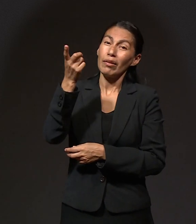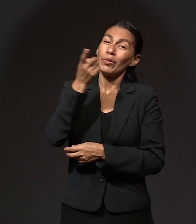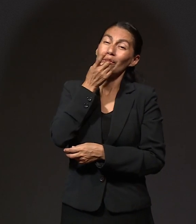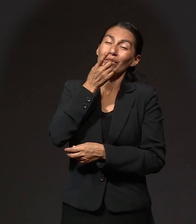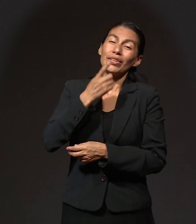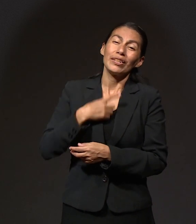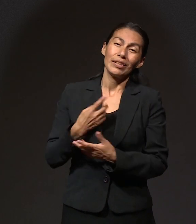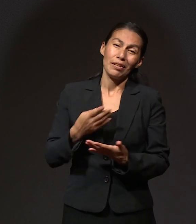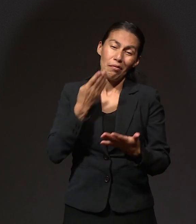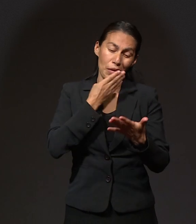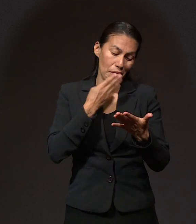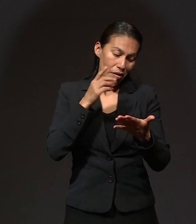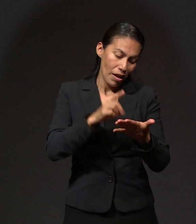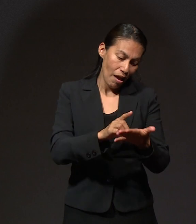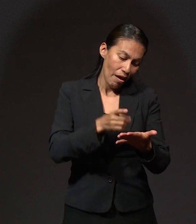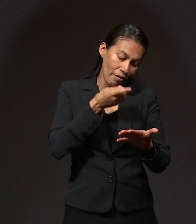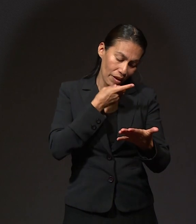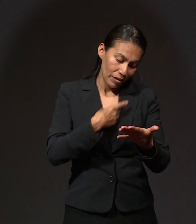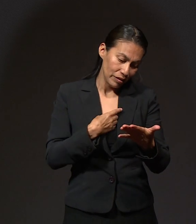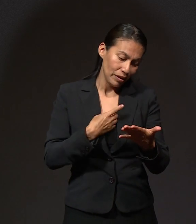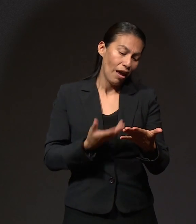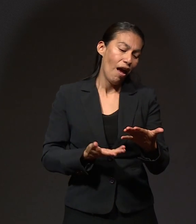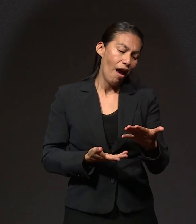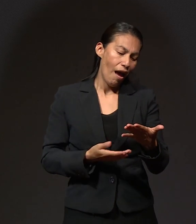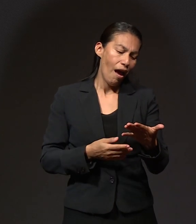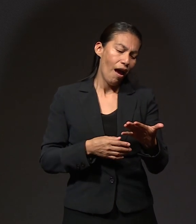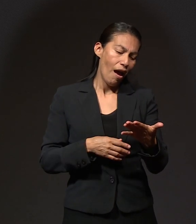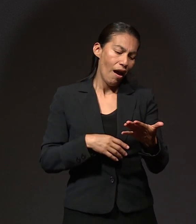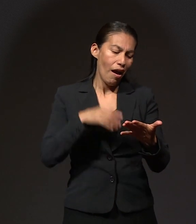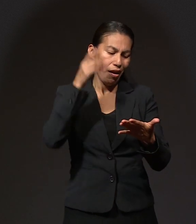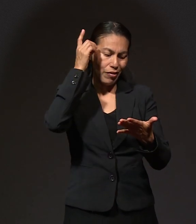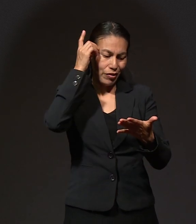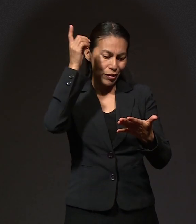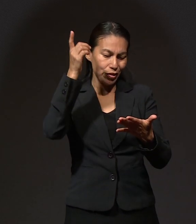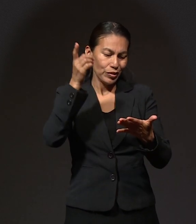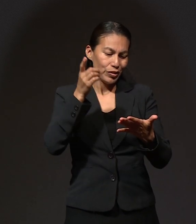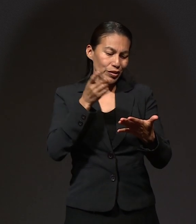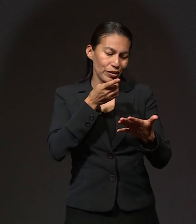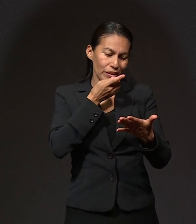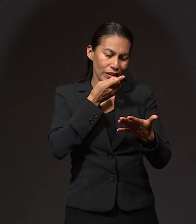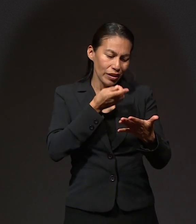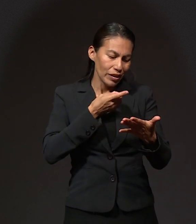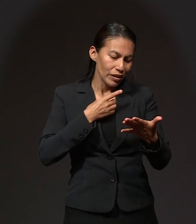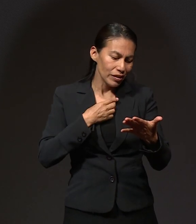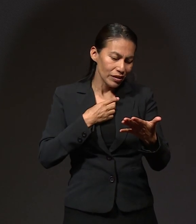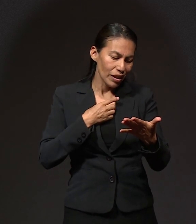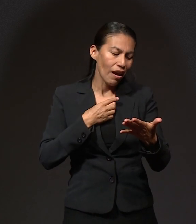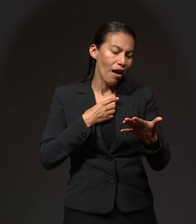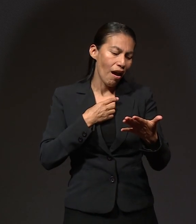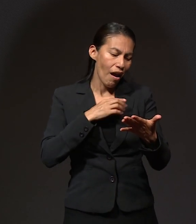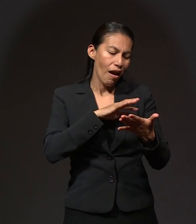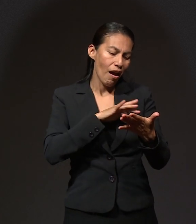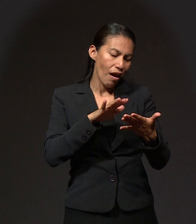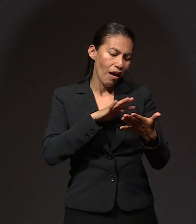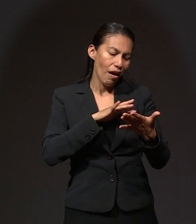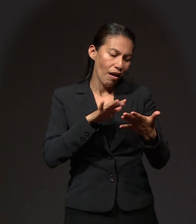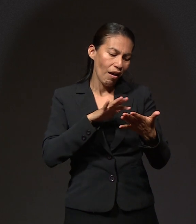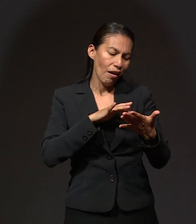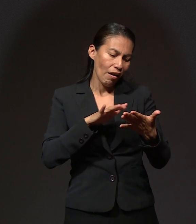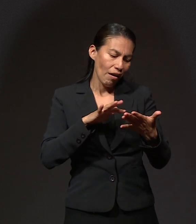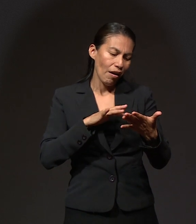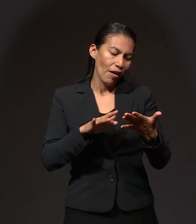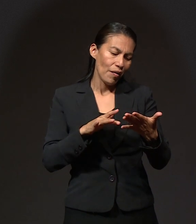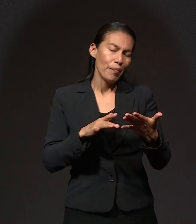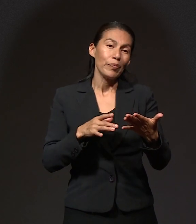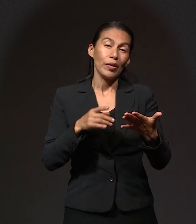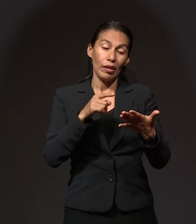Y ya he encontrado más de 3.500 promesas en la palabra de Dios. Y cuando oramos reclamando lo que Dios ha prometido, entonces se